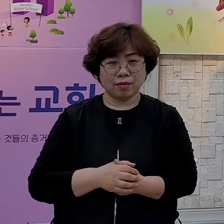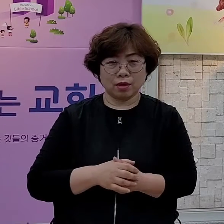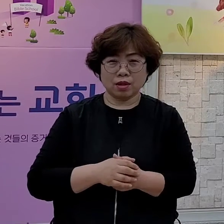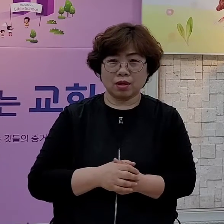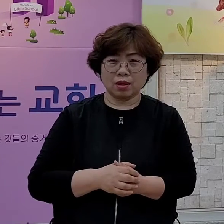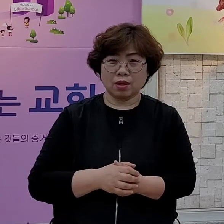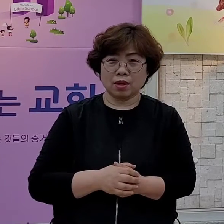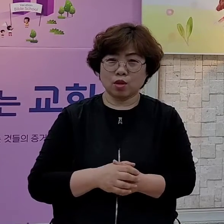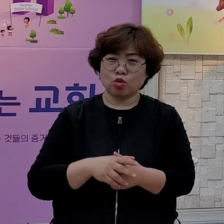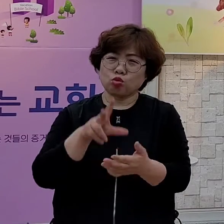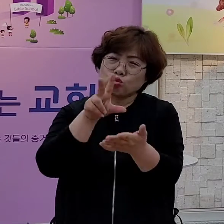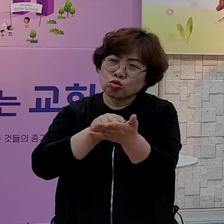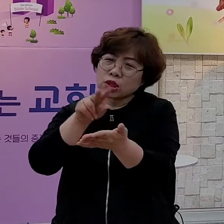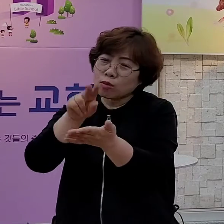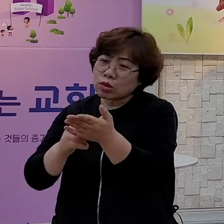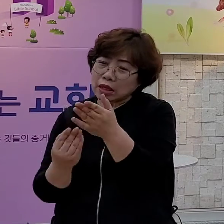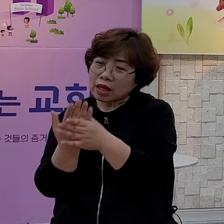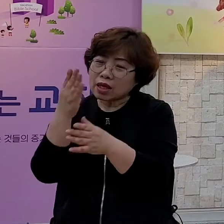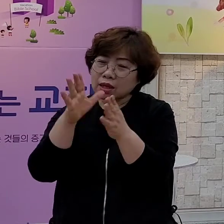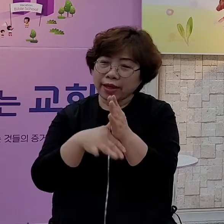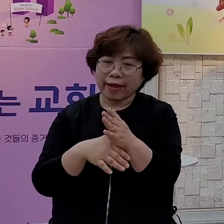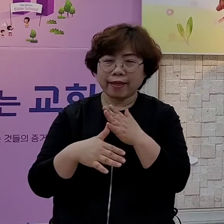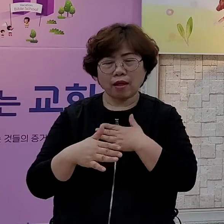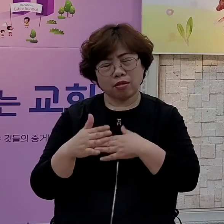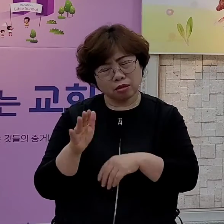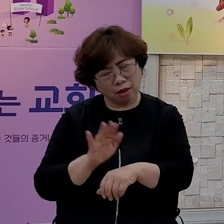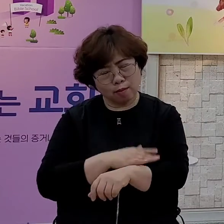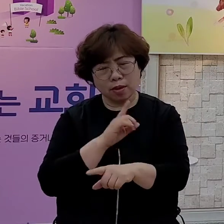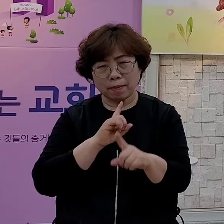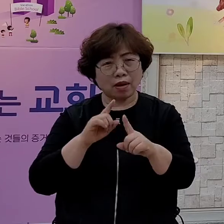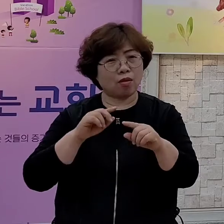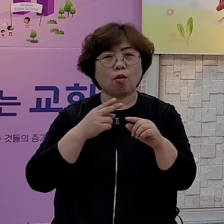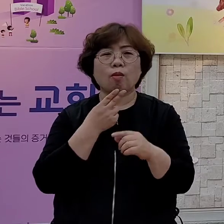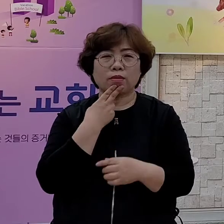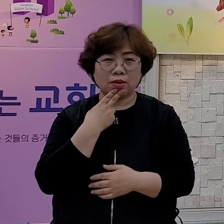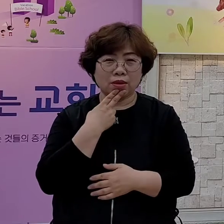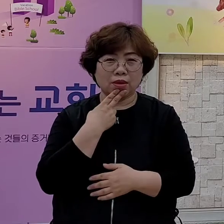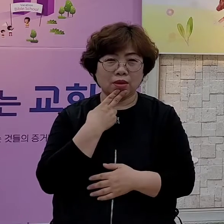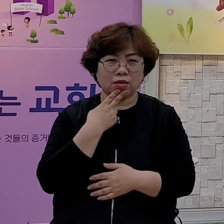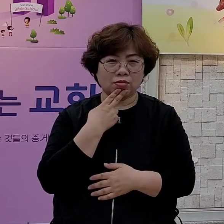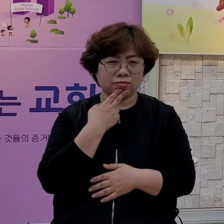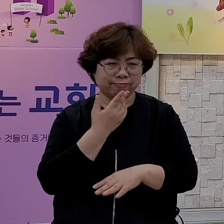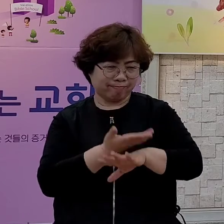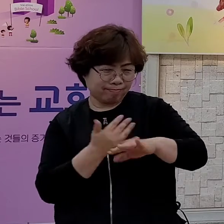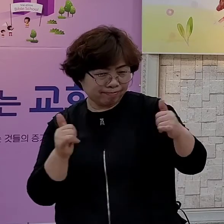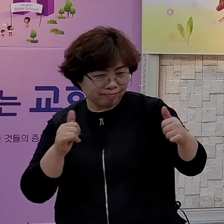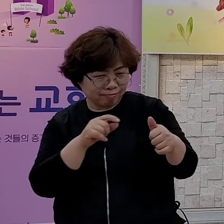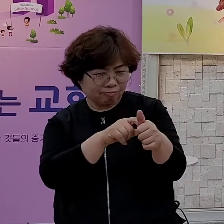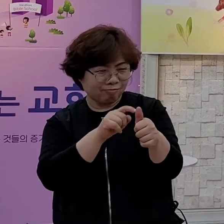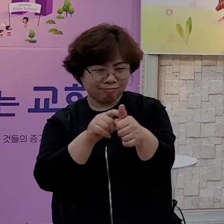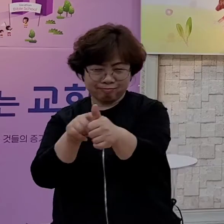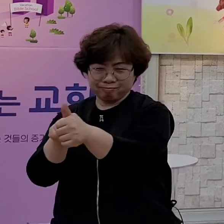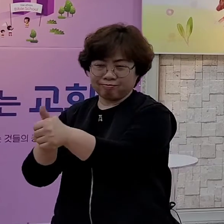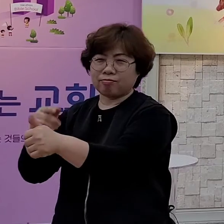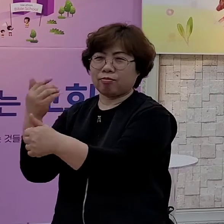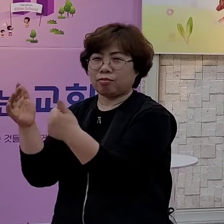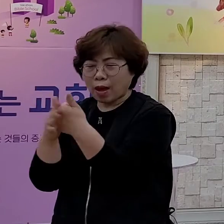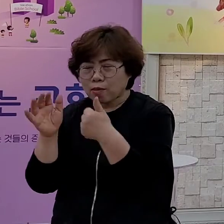생기면 누가 자기 때문이라 그럴까? 다 누구 때문이라 그럴까? 안 그러세요?